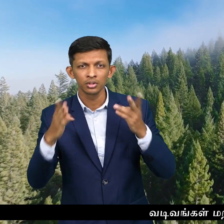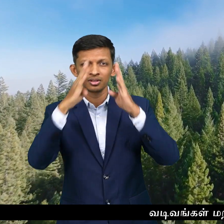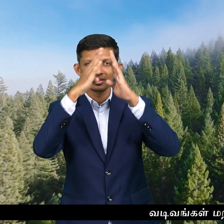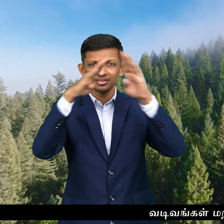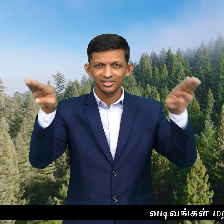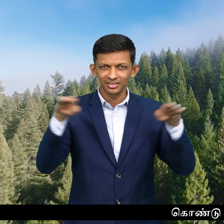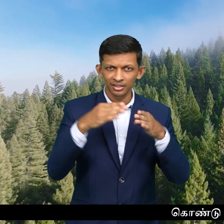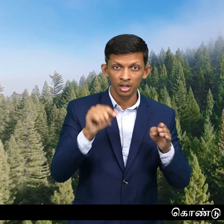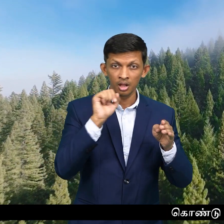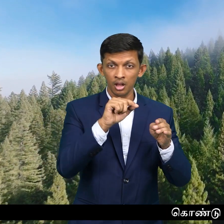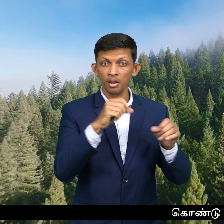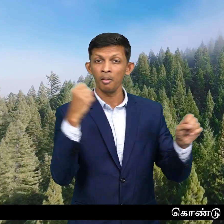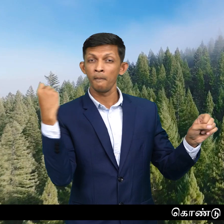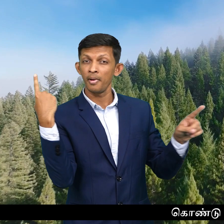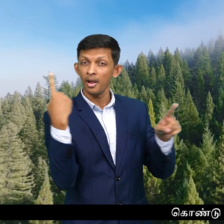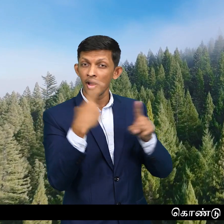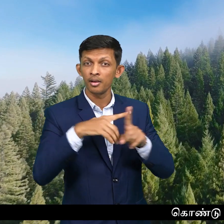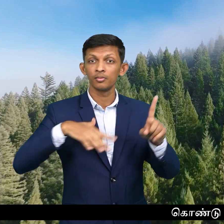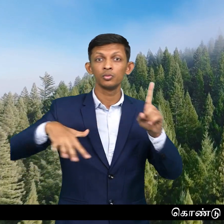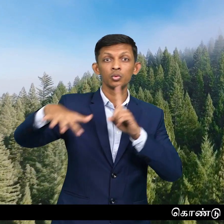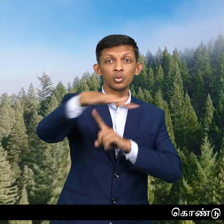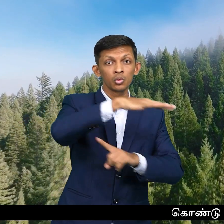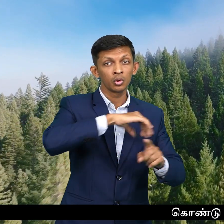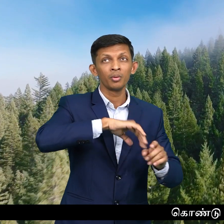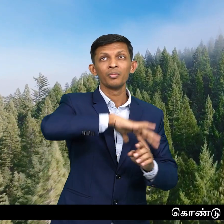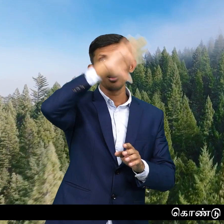மற்றும் தழுவல்களை கொண்டு இருக்கின்றன.